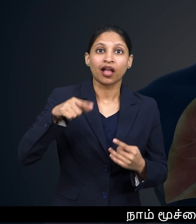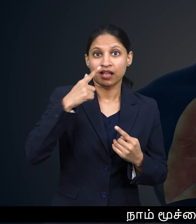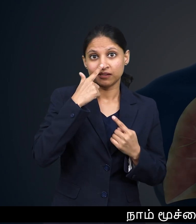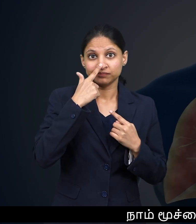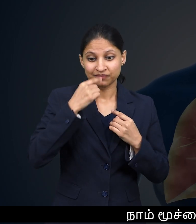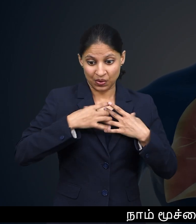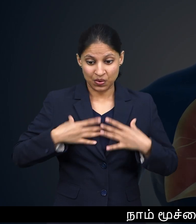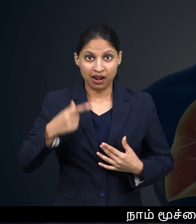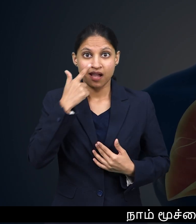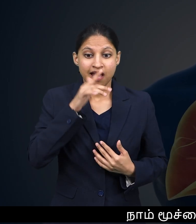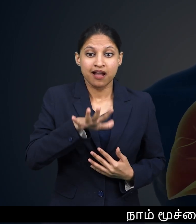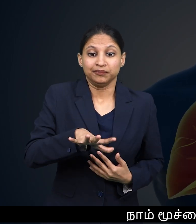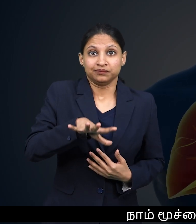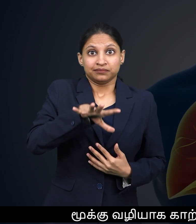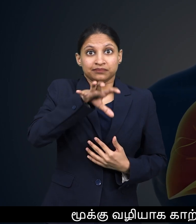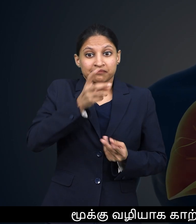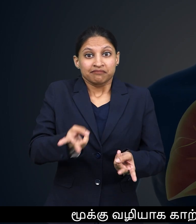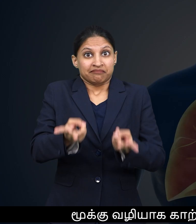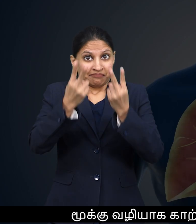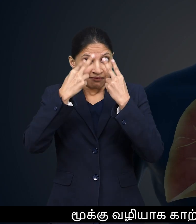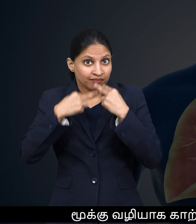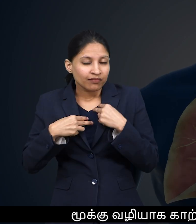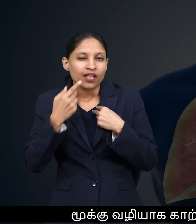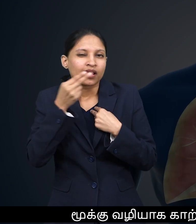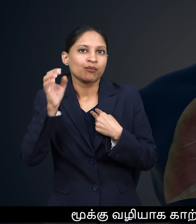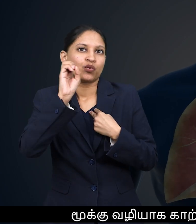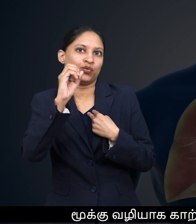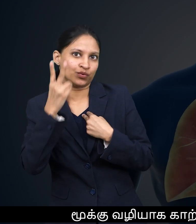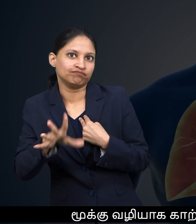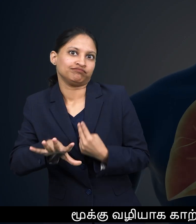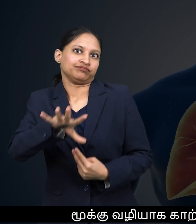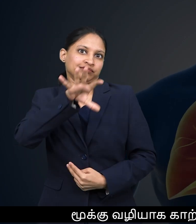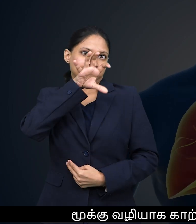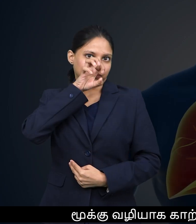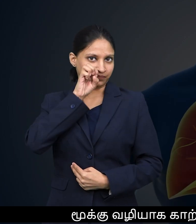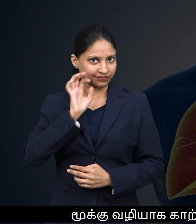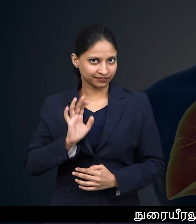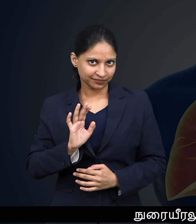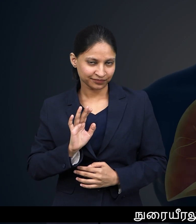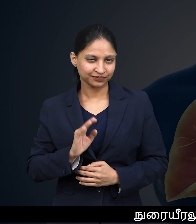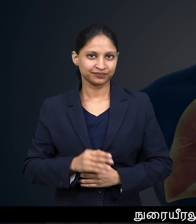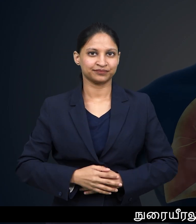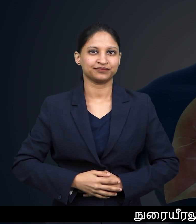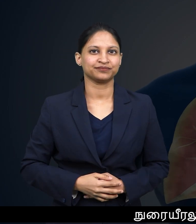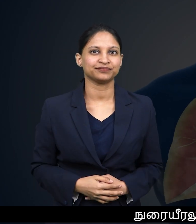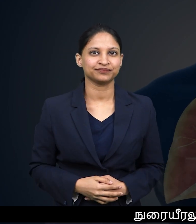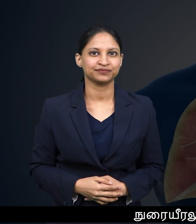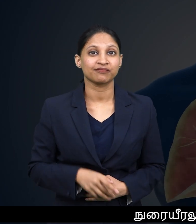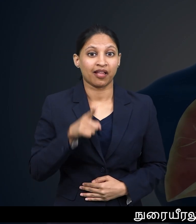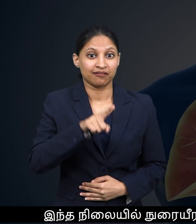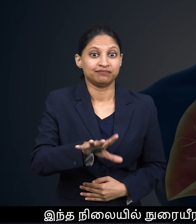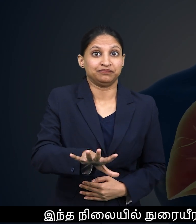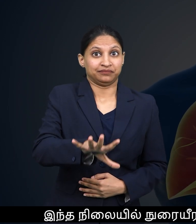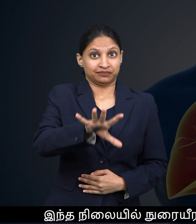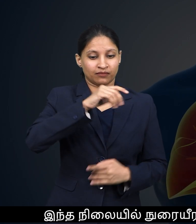நாம் மூச்சை உள்ளிழுக்கும் போது மூக்கு வழியாக காற்றிலிருந்து ஆக்சிஜனை எடுத்து நுரையீரலுக்கு